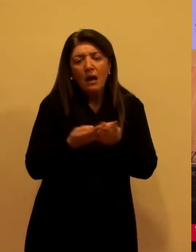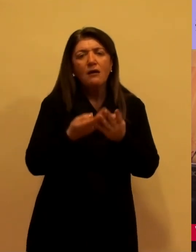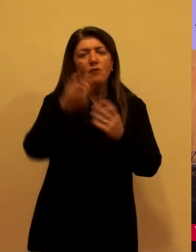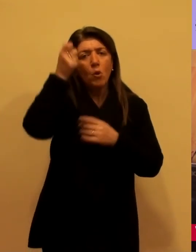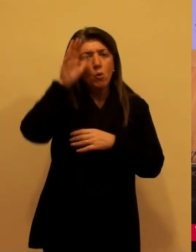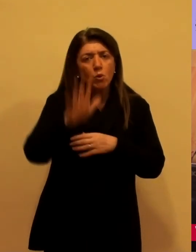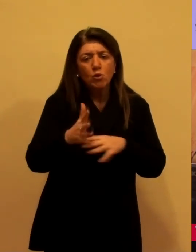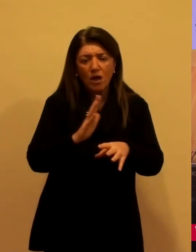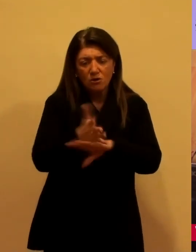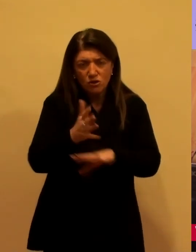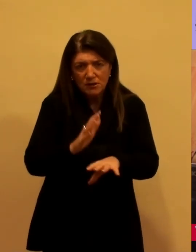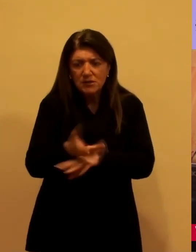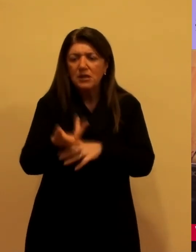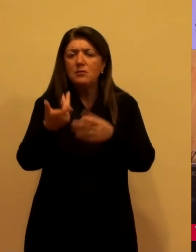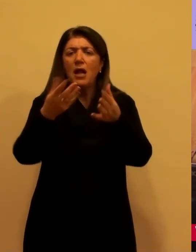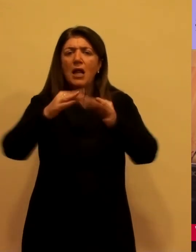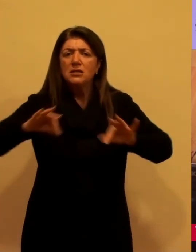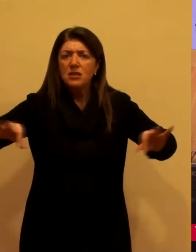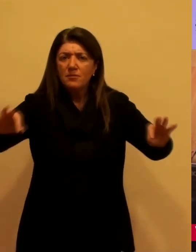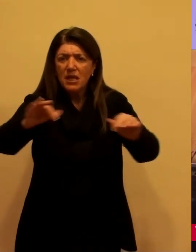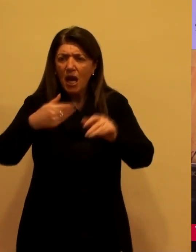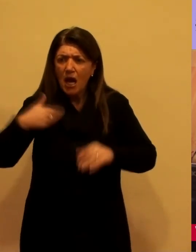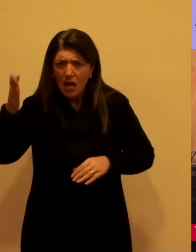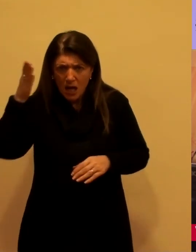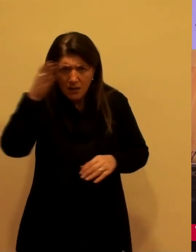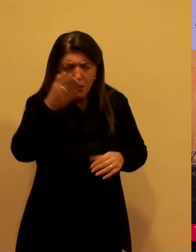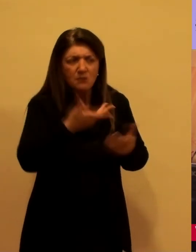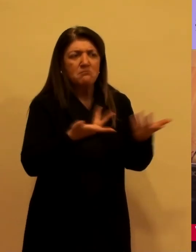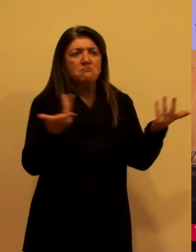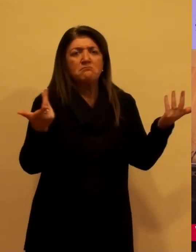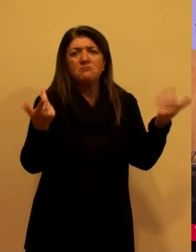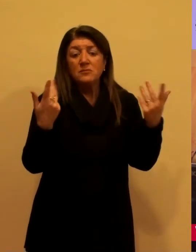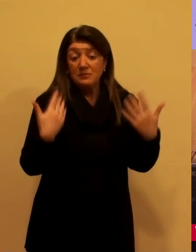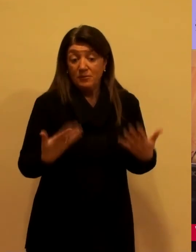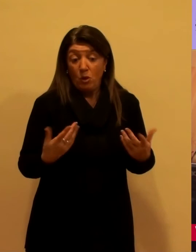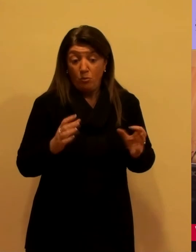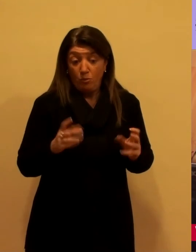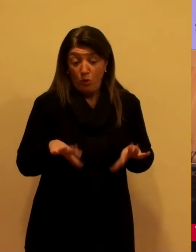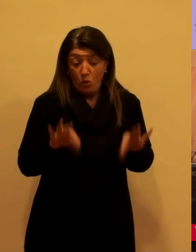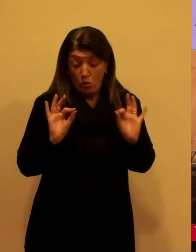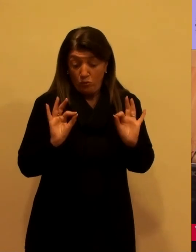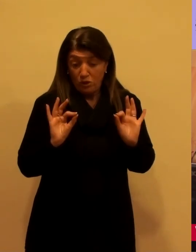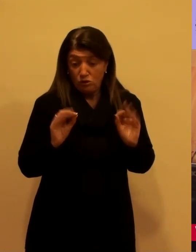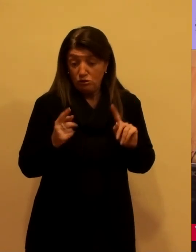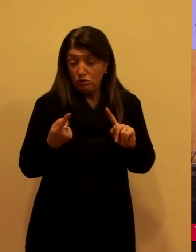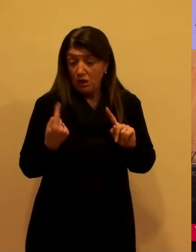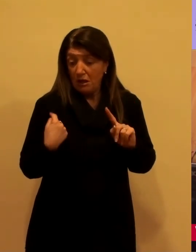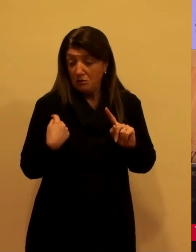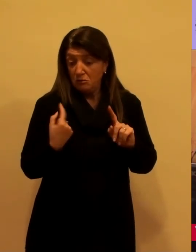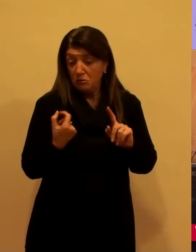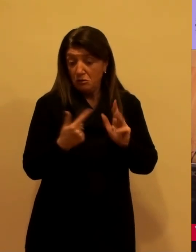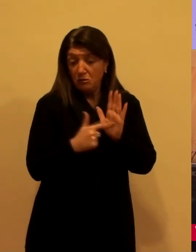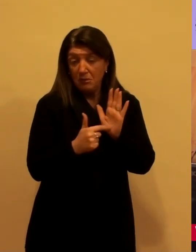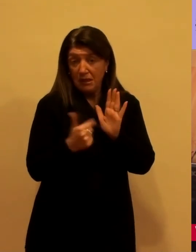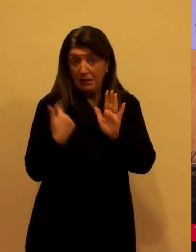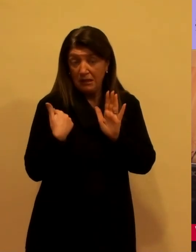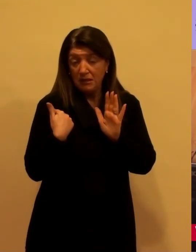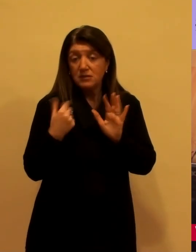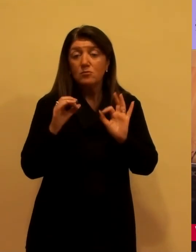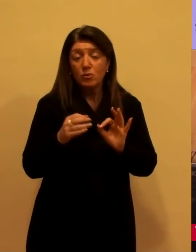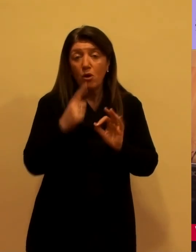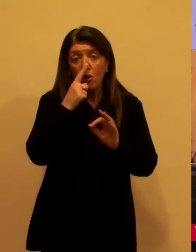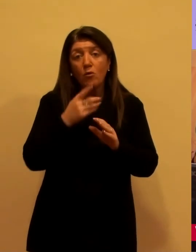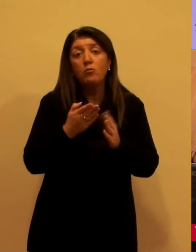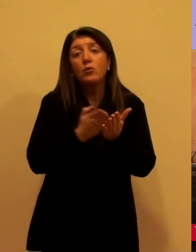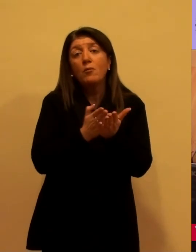seminari che facciamo in varie istituzioni. In questi giorni abbiamo iniziato da qualche mese un percorso con la